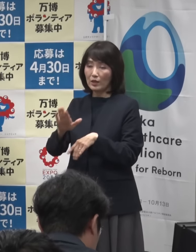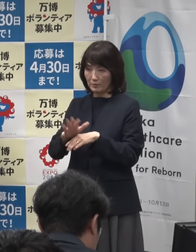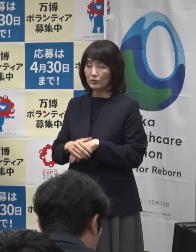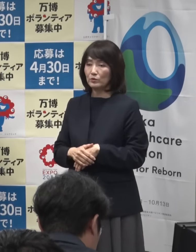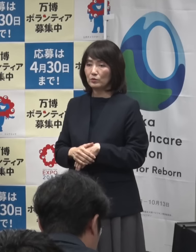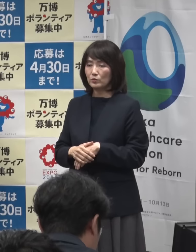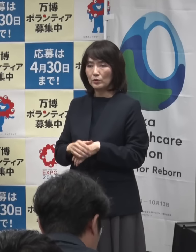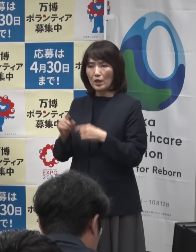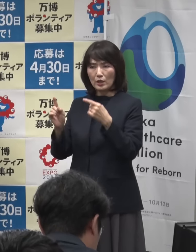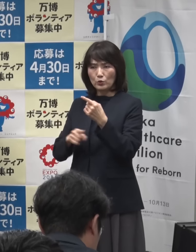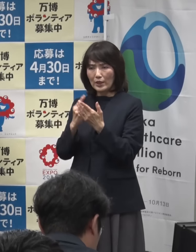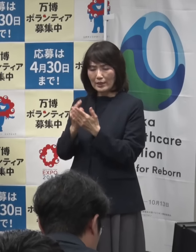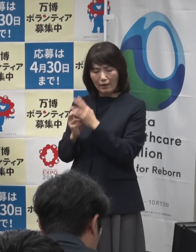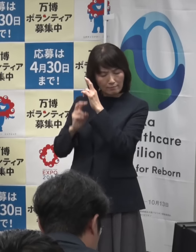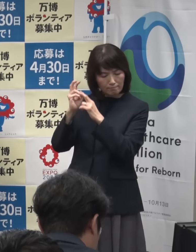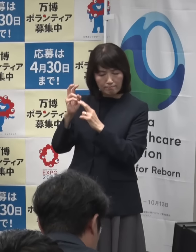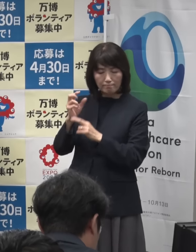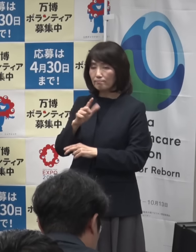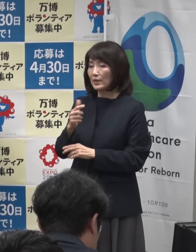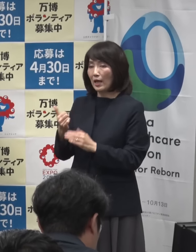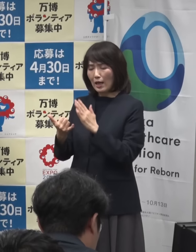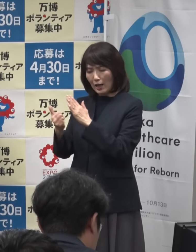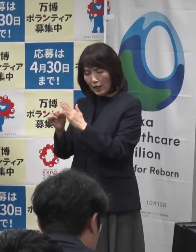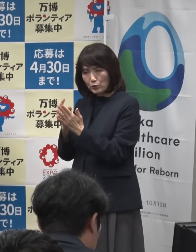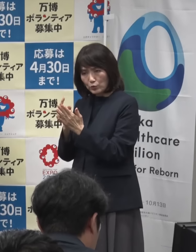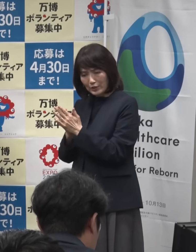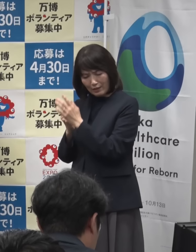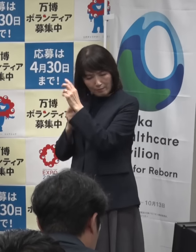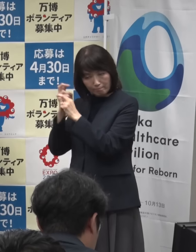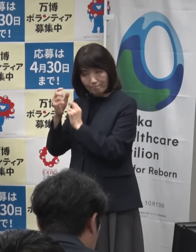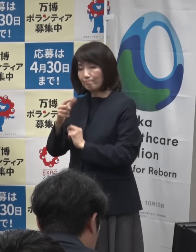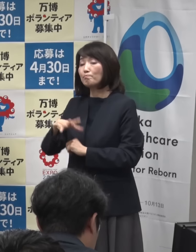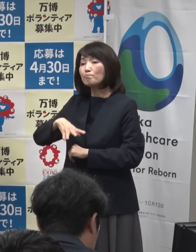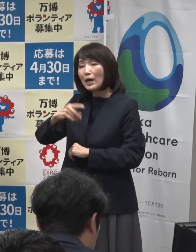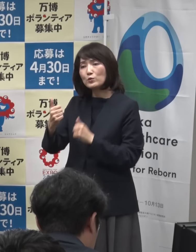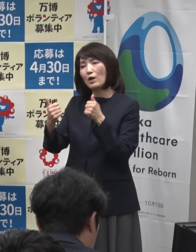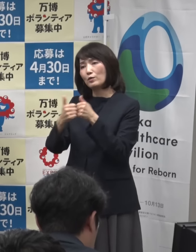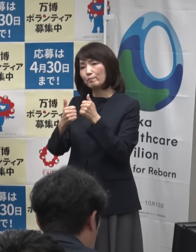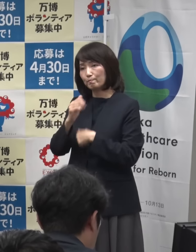ずに、またご家族だけでも抱えることなく、まずは相談をしていただけたらと